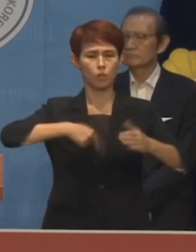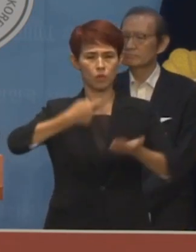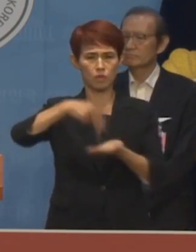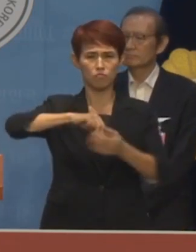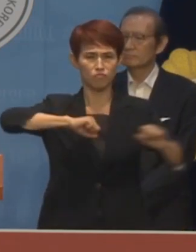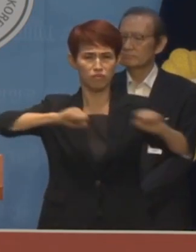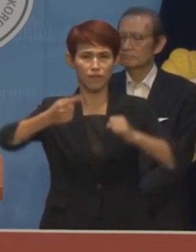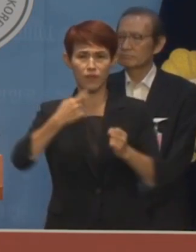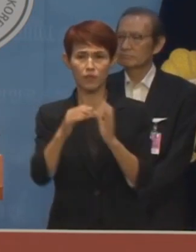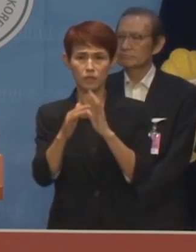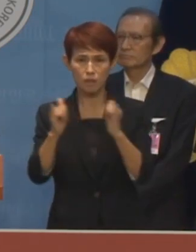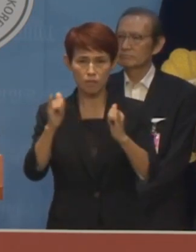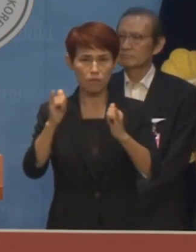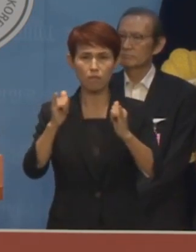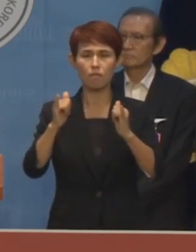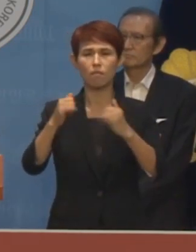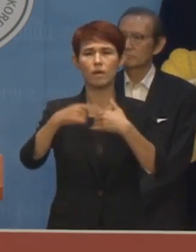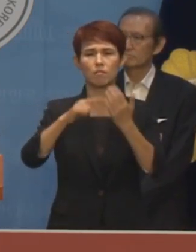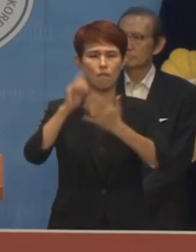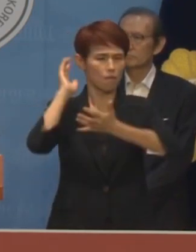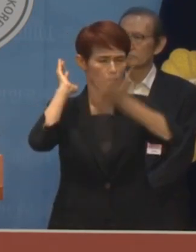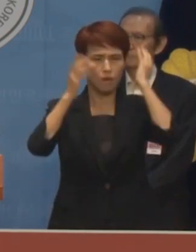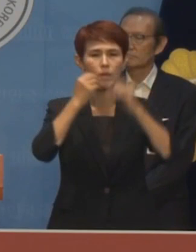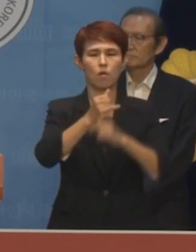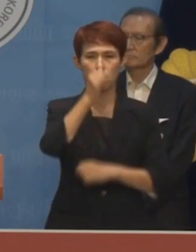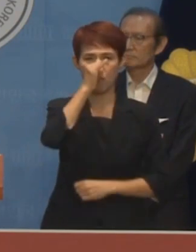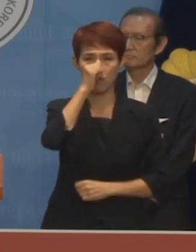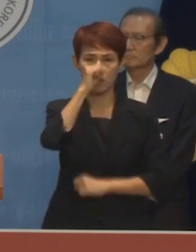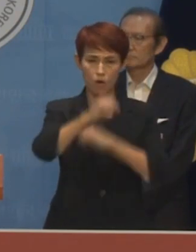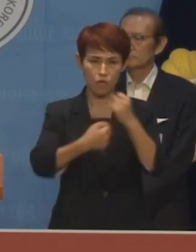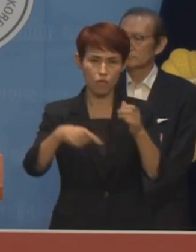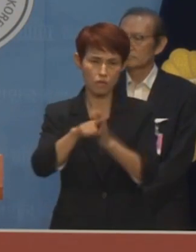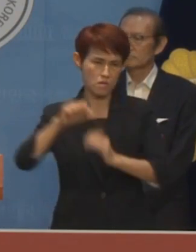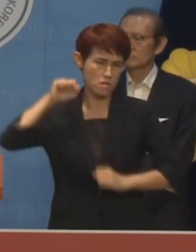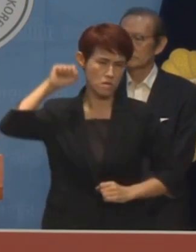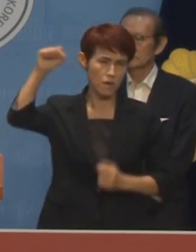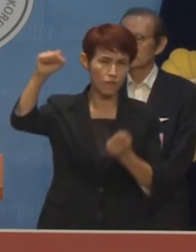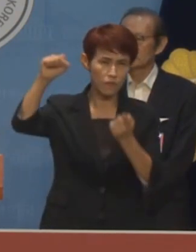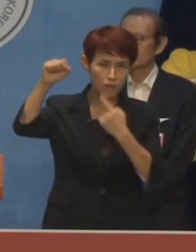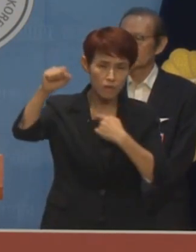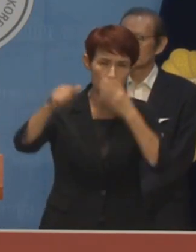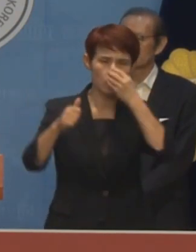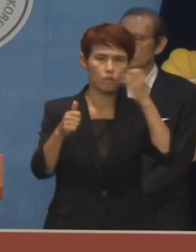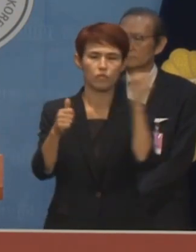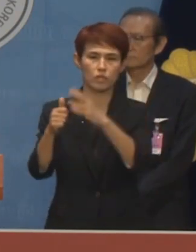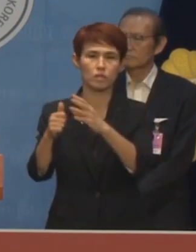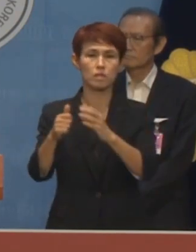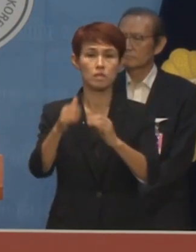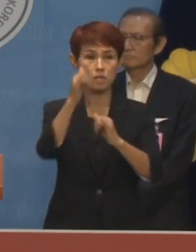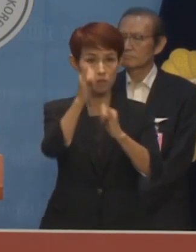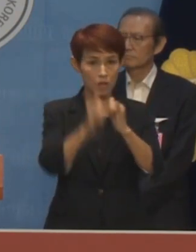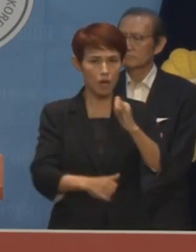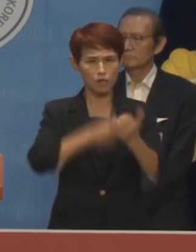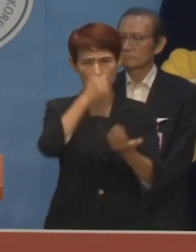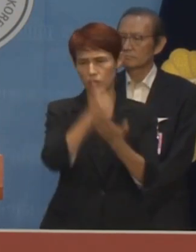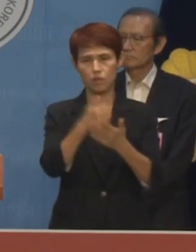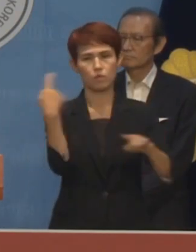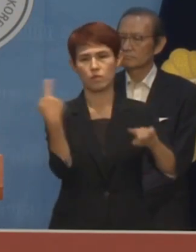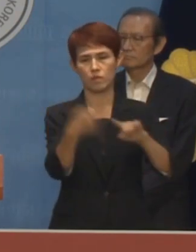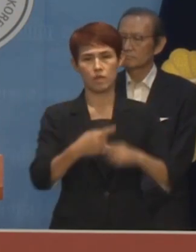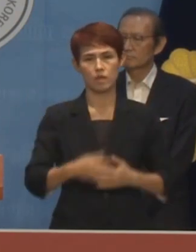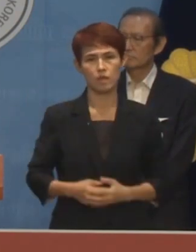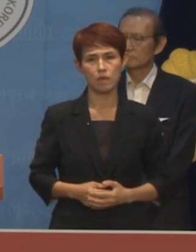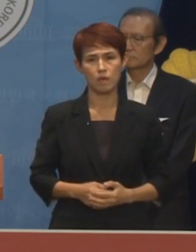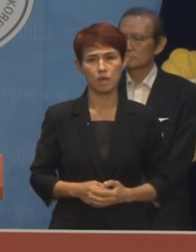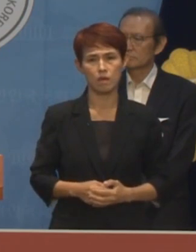하는 것이며 자유를 위하여 쌓은 피를 더럽히는 것이며 역사의 죄를 짓는 것입니다. 우리 수천 년